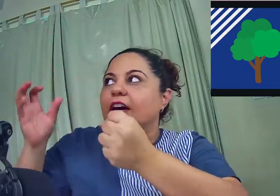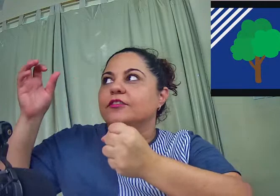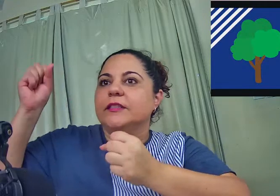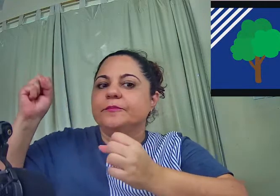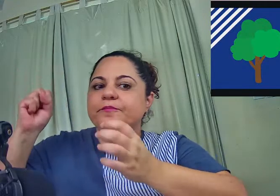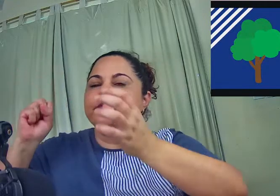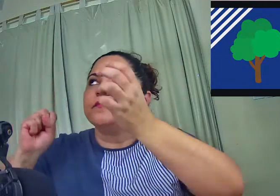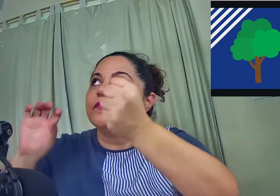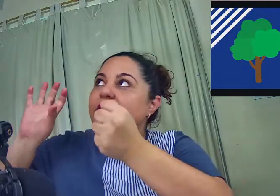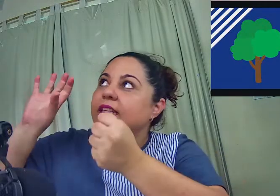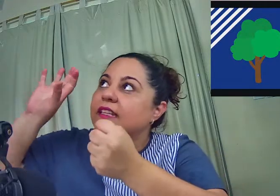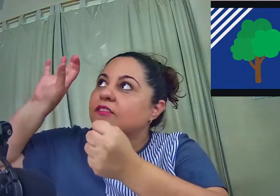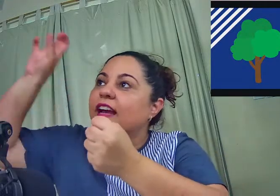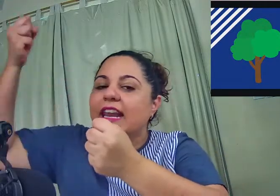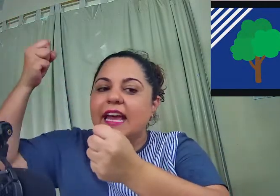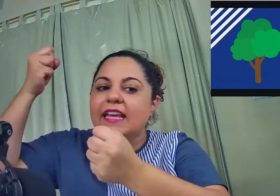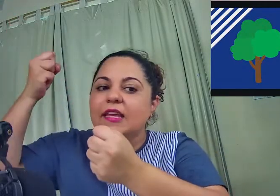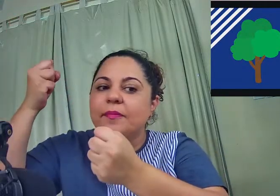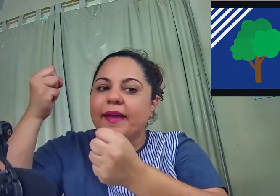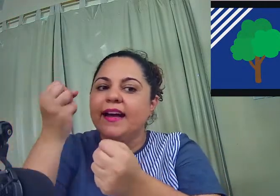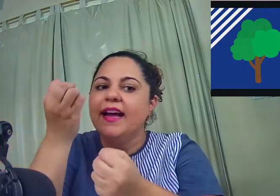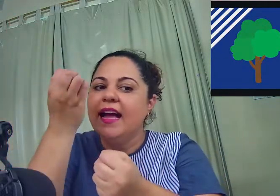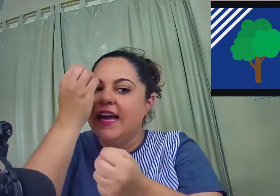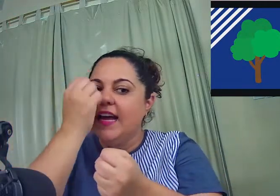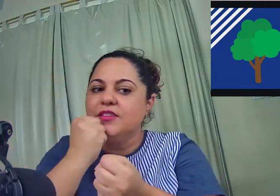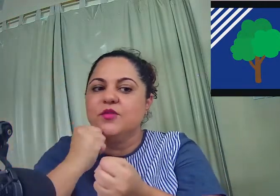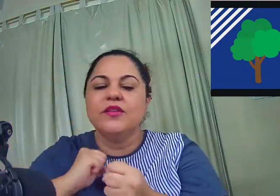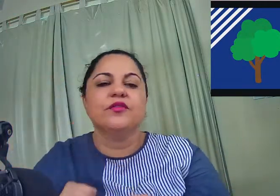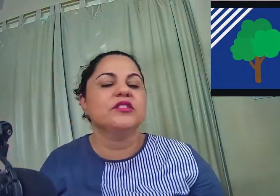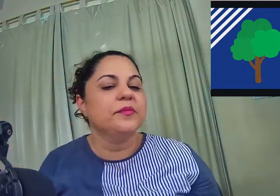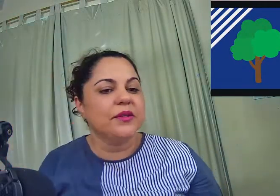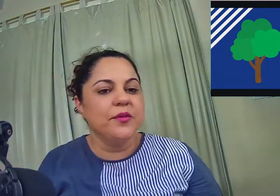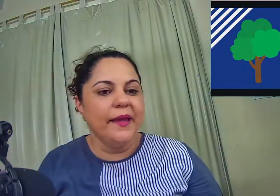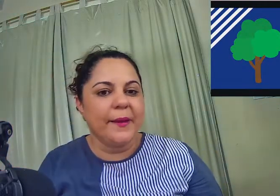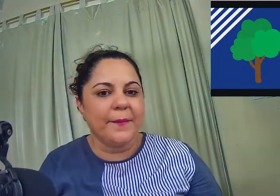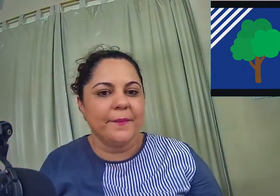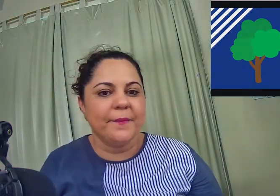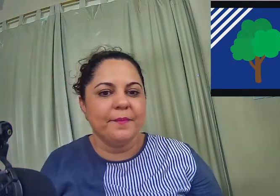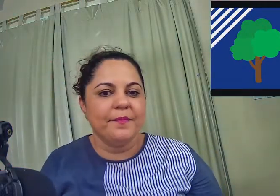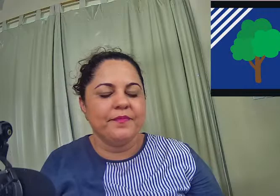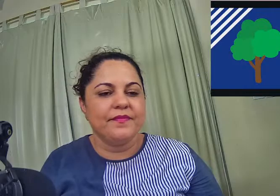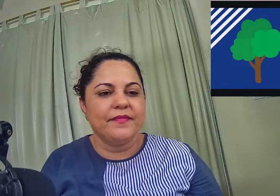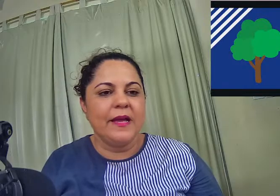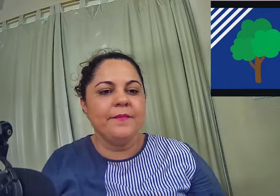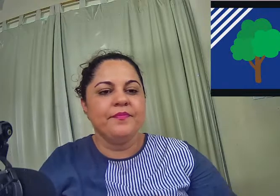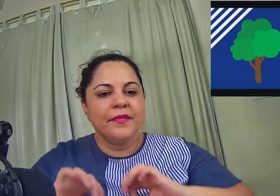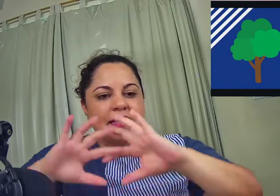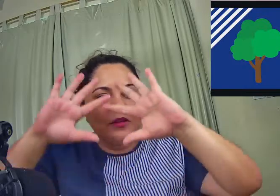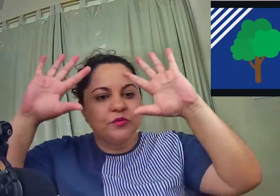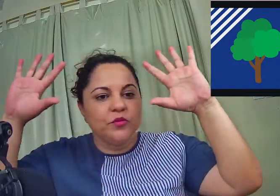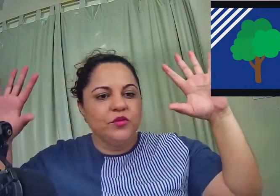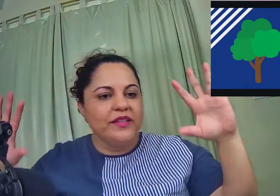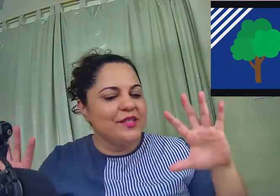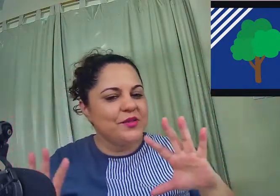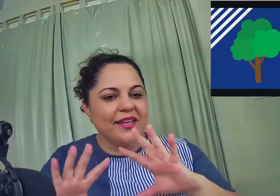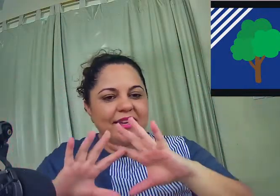árvore. E vai lá e pega a sua fruta para comer, né? Então tudo isso aqui